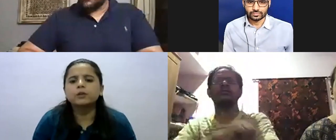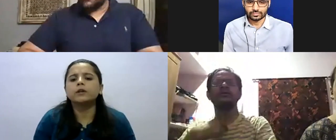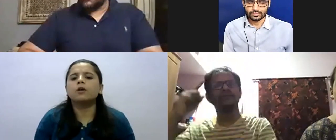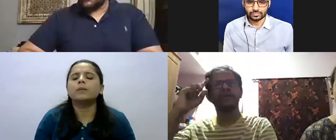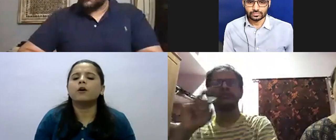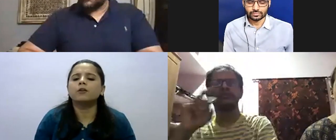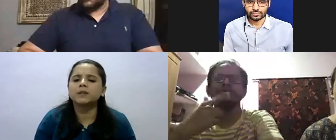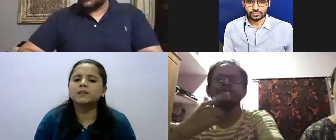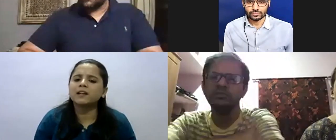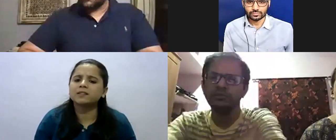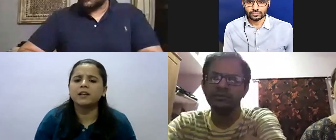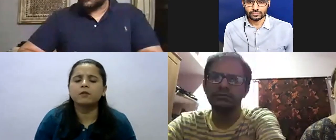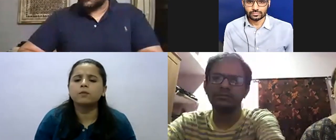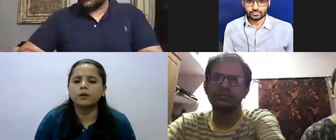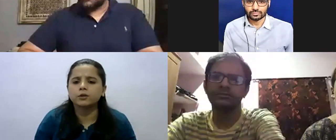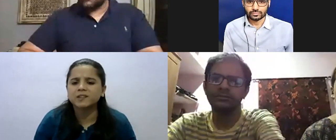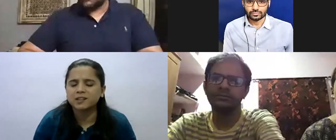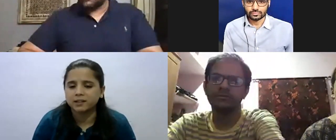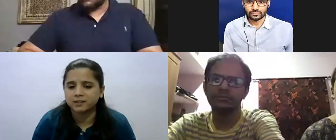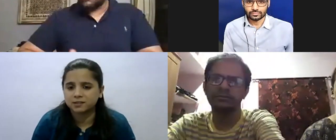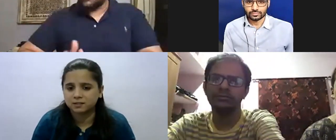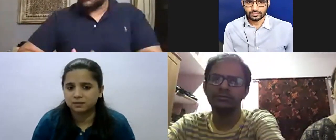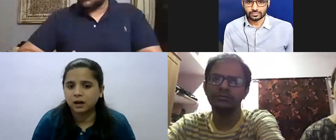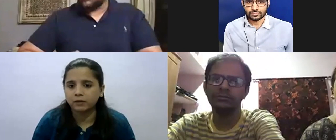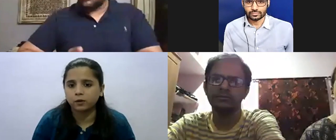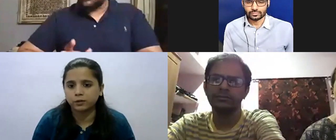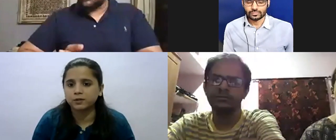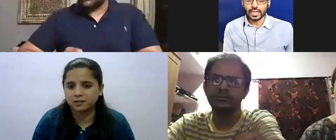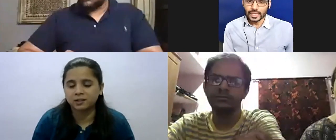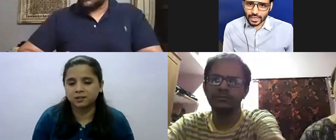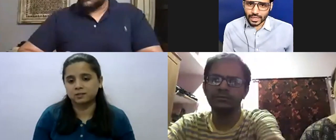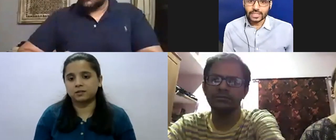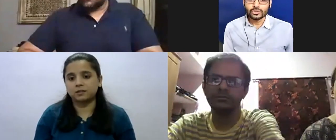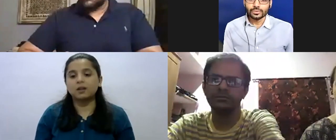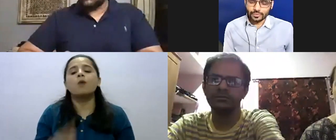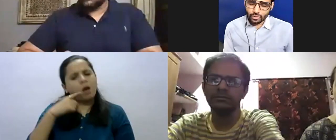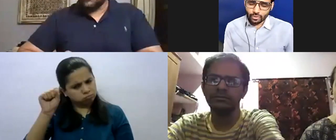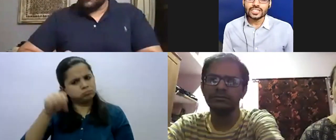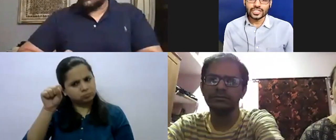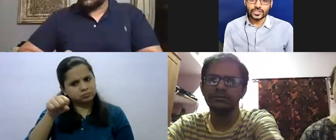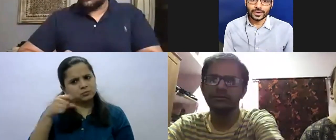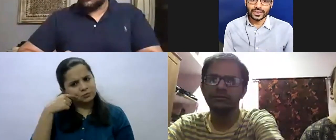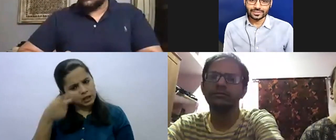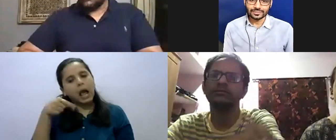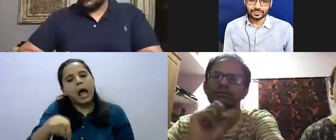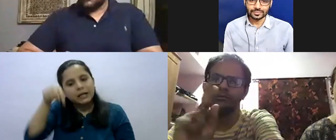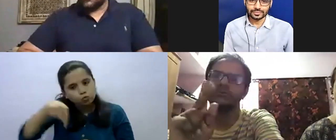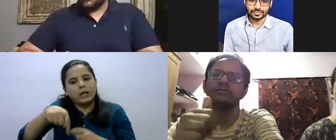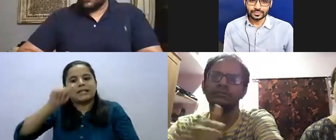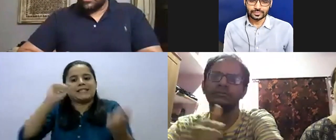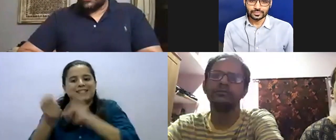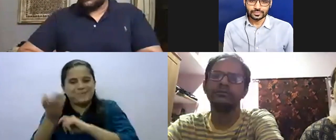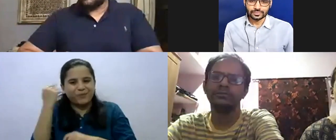But you know, in government hospitals, they are saying from 40 to 60 days. After 40 to 60 days. Yeah, so आज change हुआ ना.